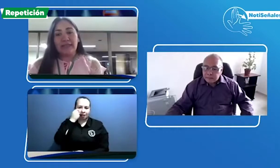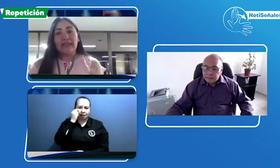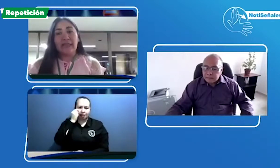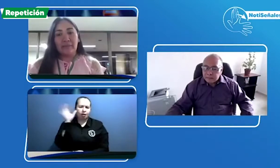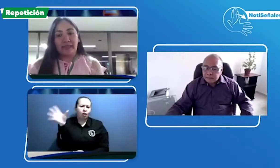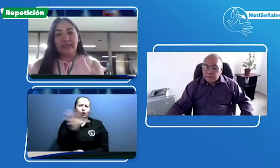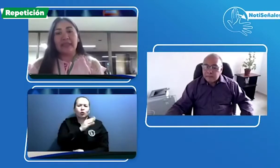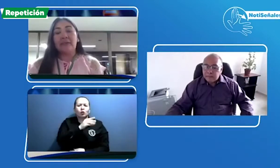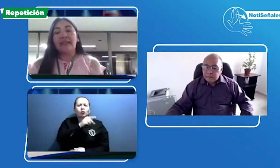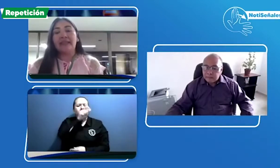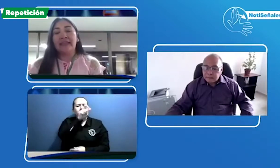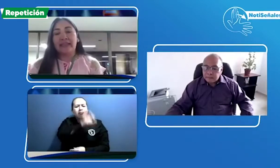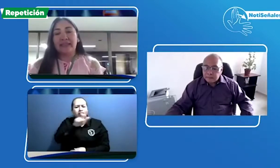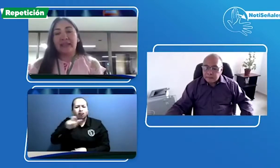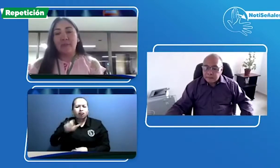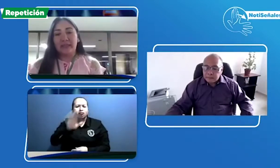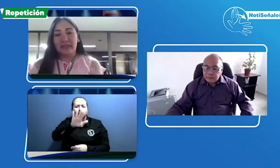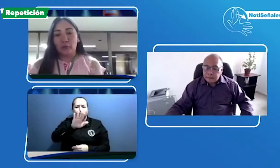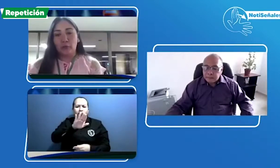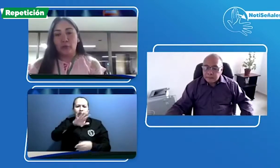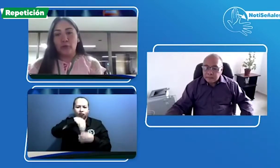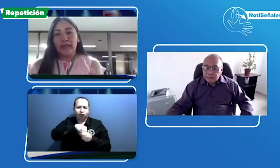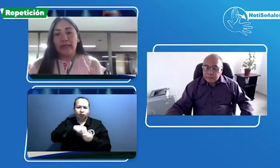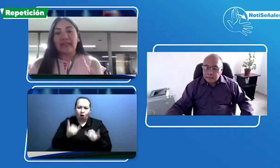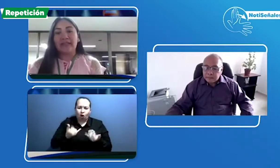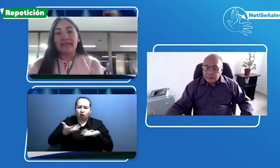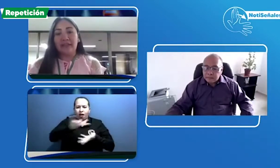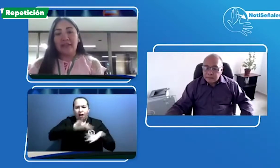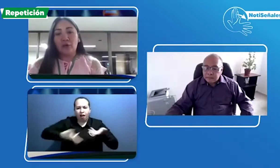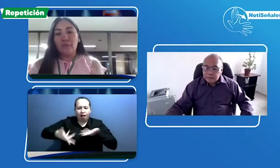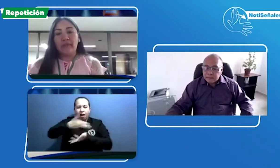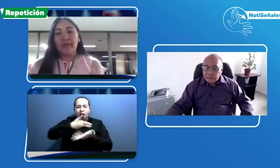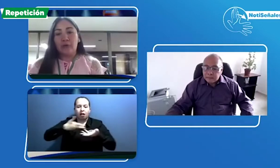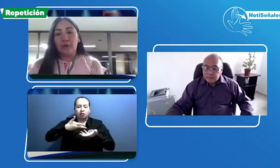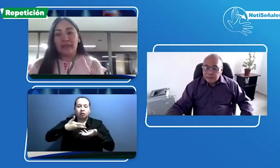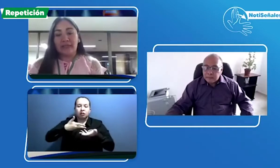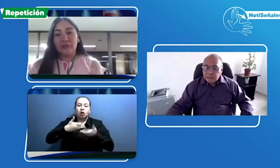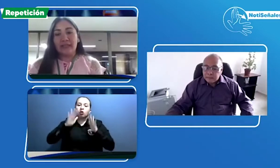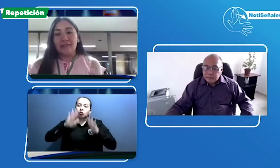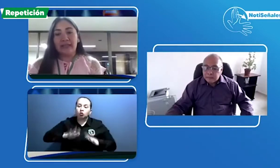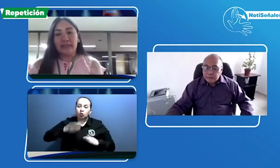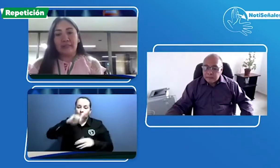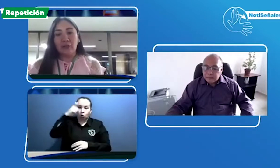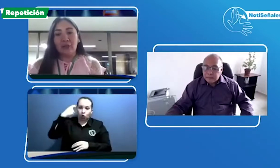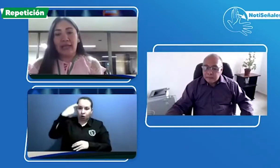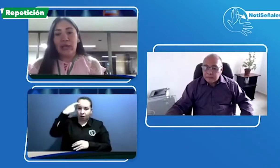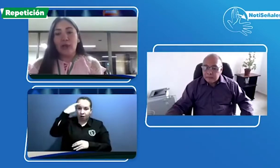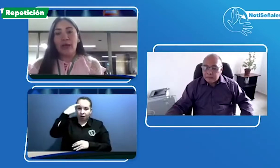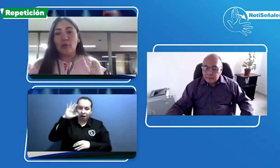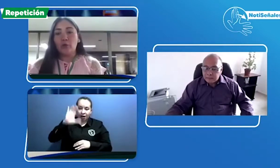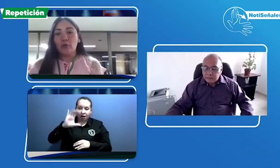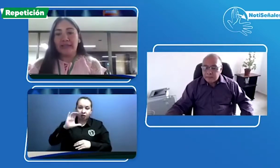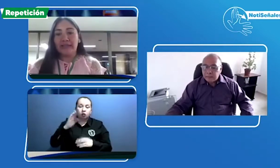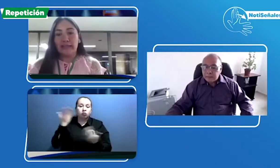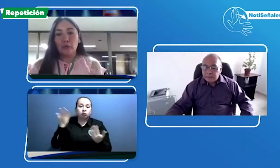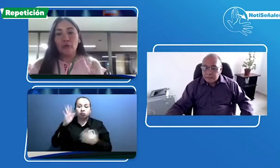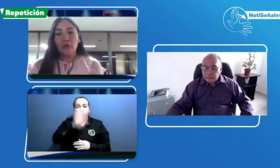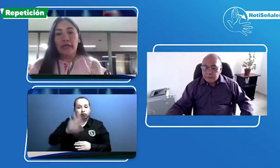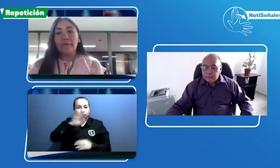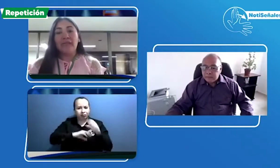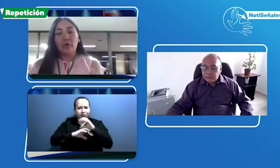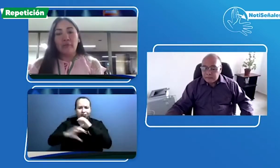personas que participan de este conversatorio. Reciban en nombre de la gobernación del departamento del Cauca, un cordial